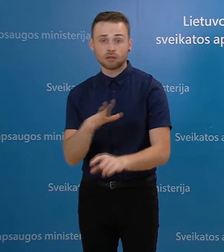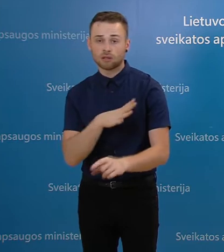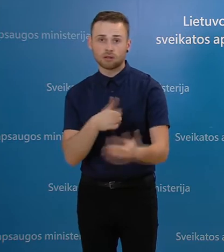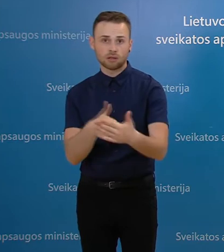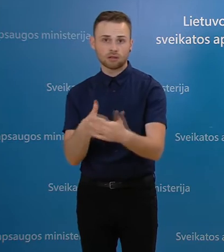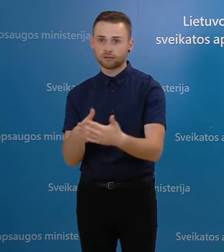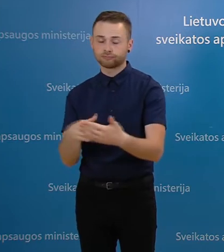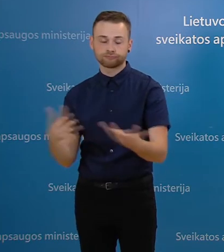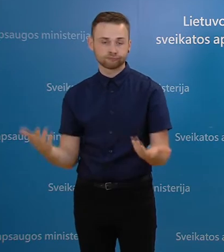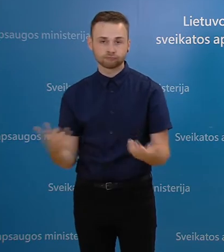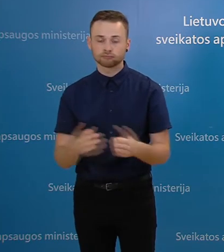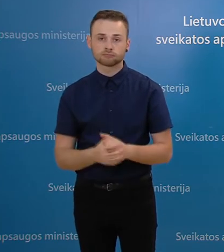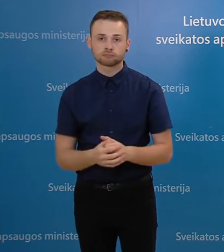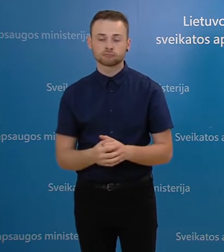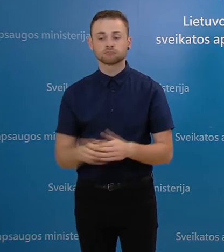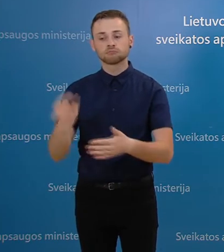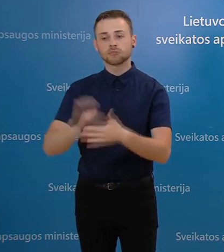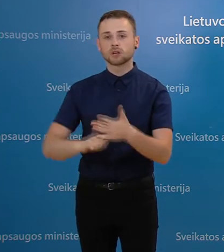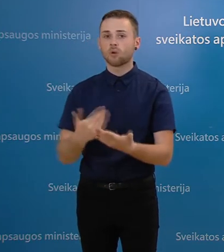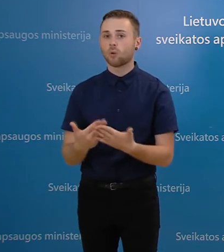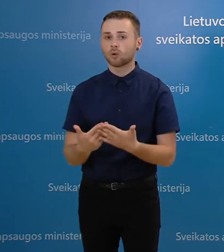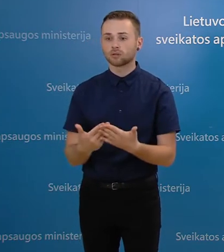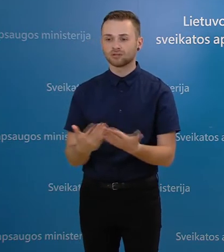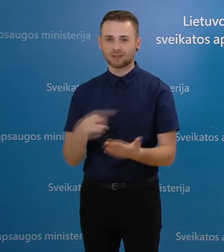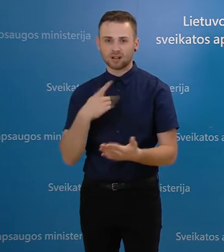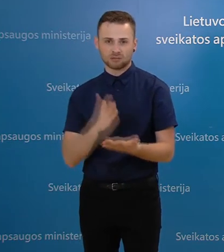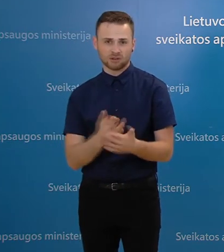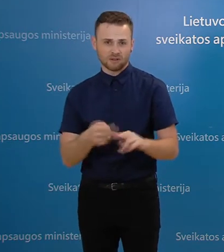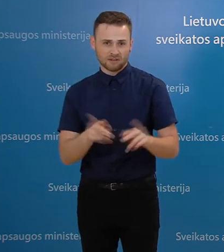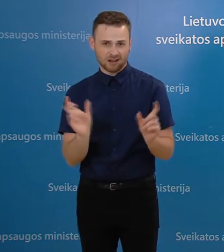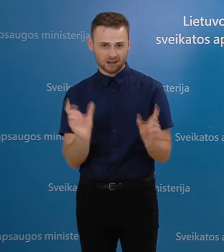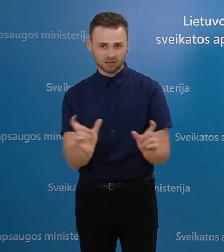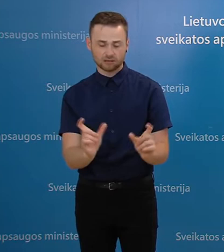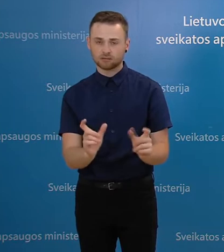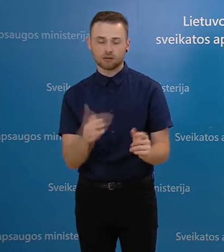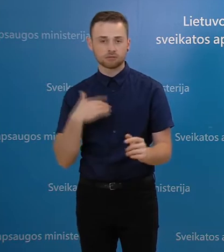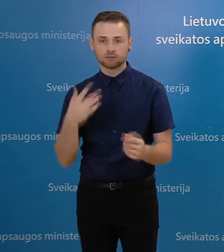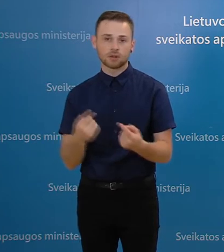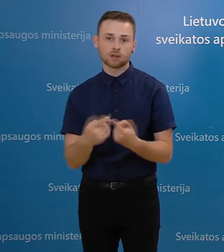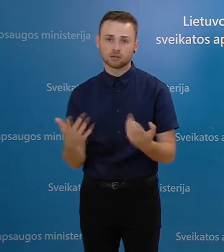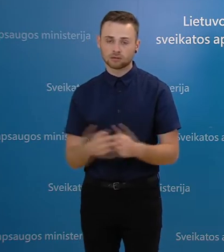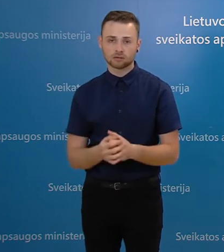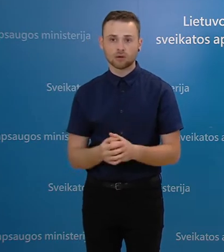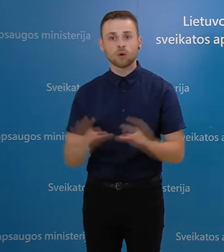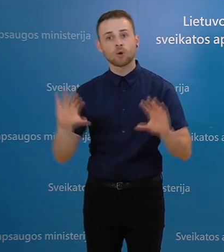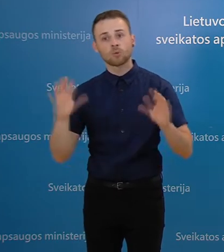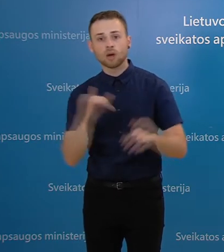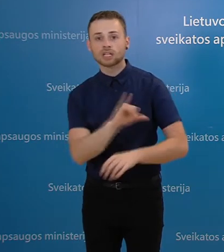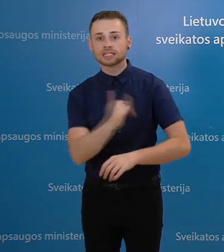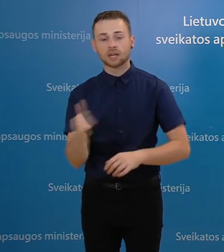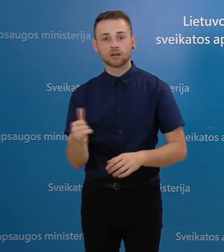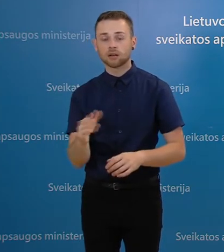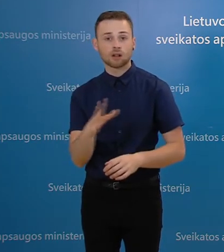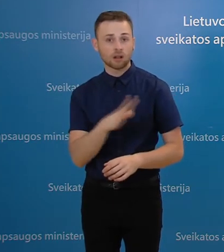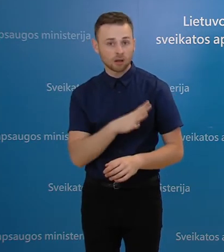tikrai pasiteisinimas ir pasiaiškinimas karantinu yra nepriimtinas, todėl kad jeigu tai būtų neįgyvendinamos sąlygos,